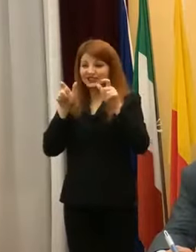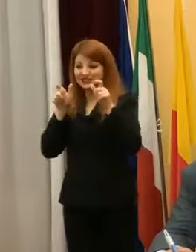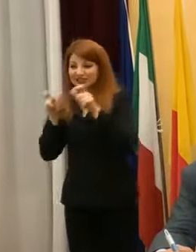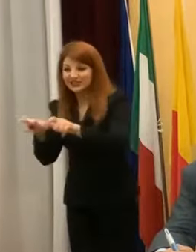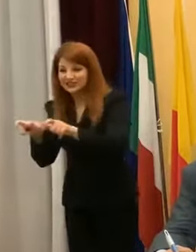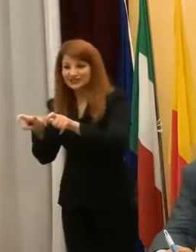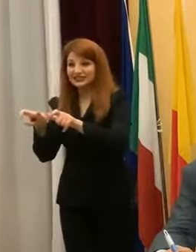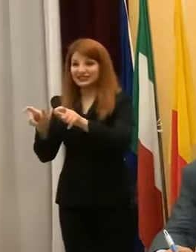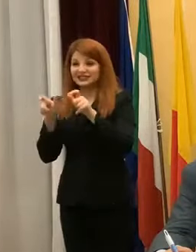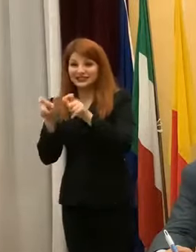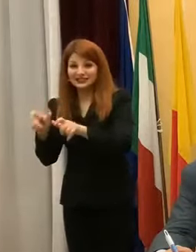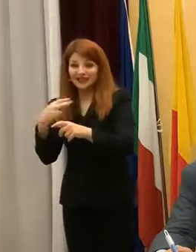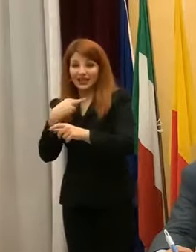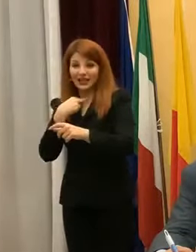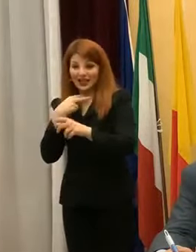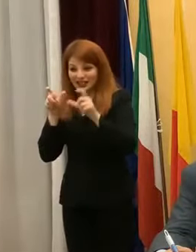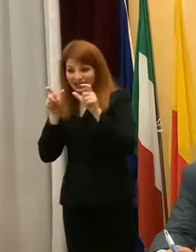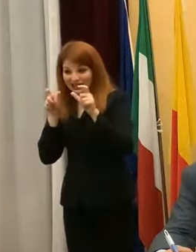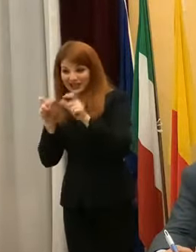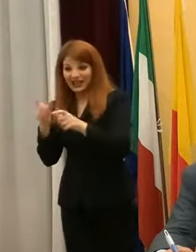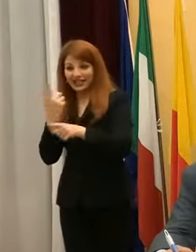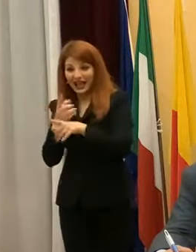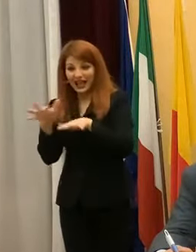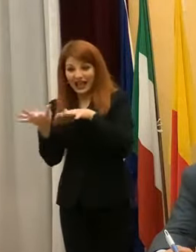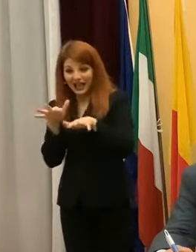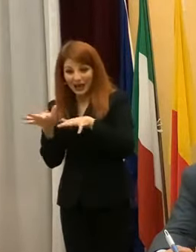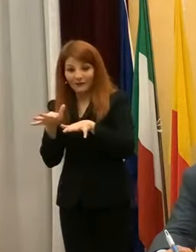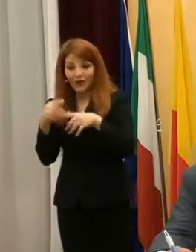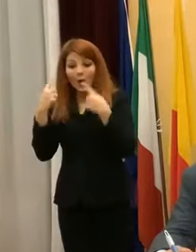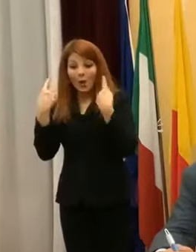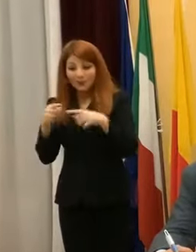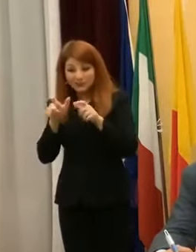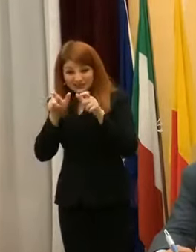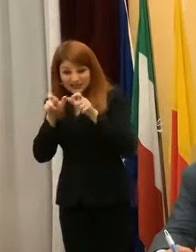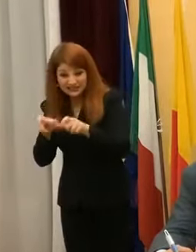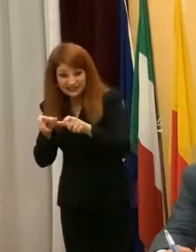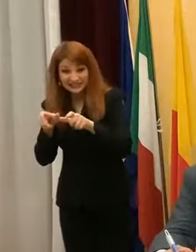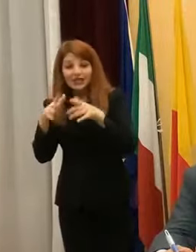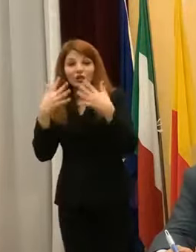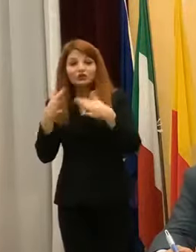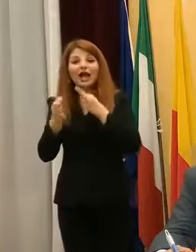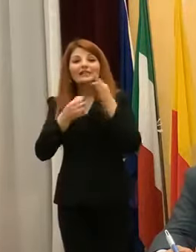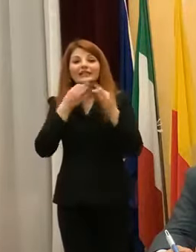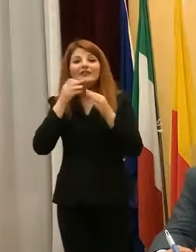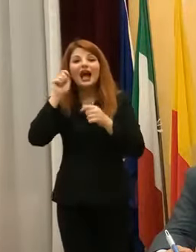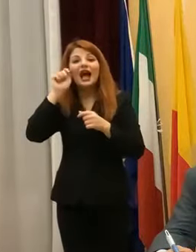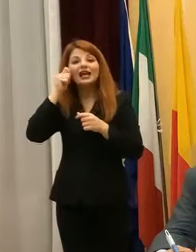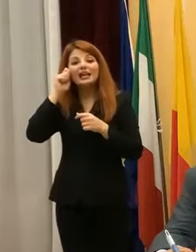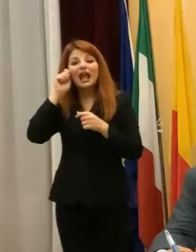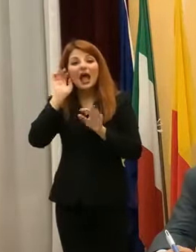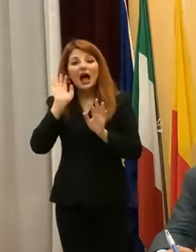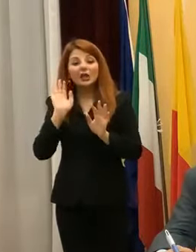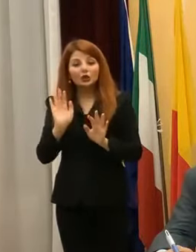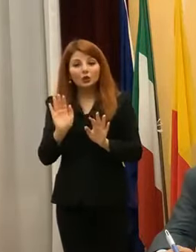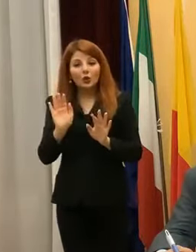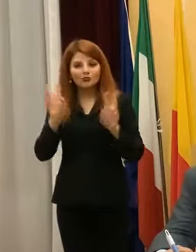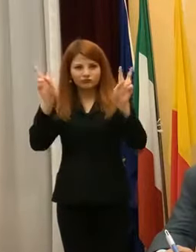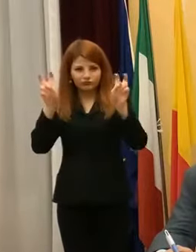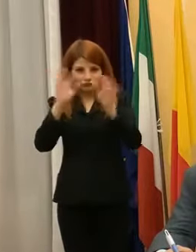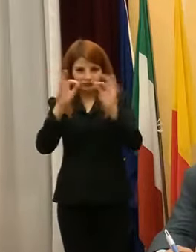reato, chiuse virgolette. E sempre scrive Barone, affermazione questa, che vi ho citato tra